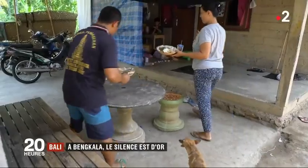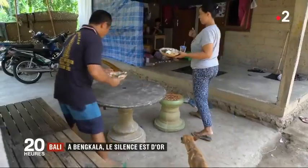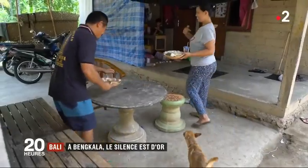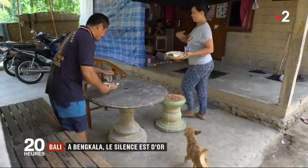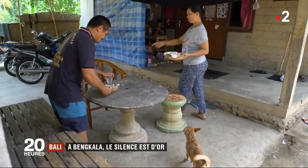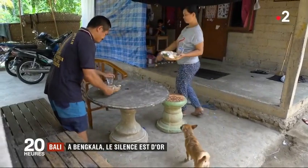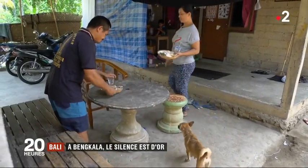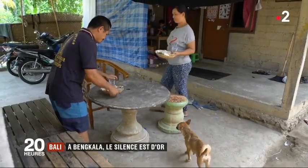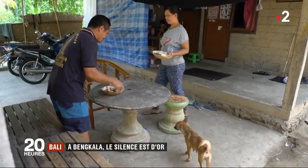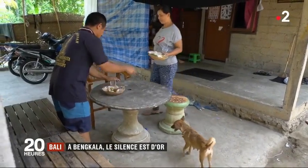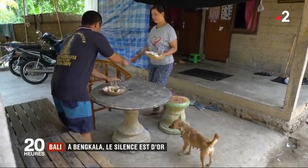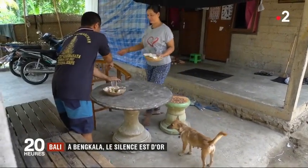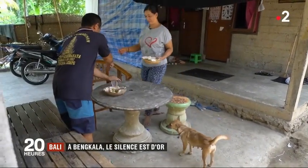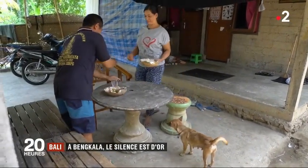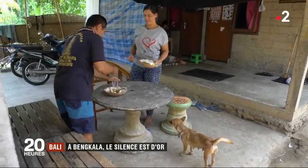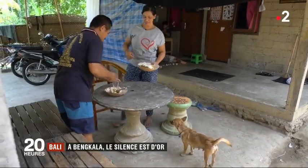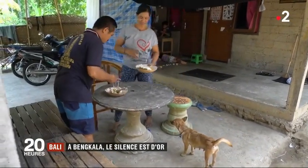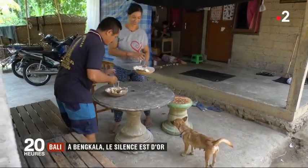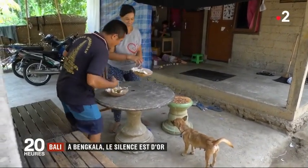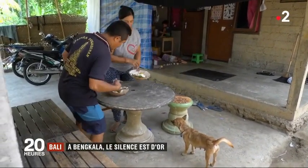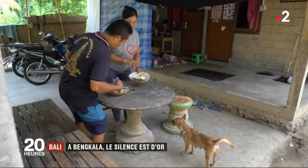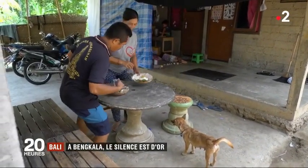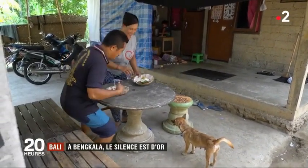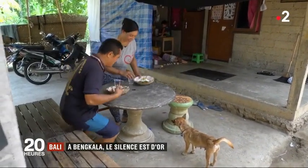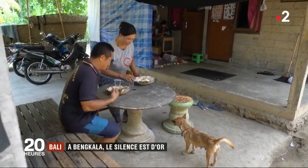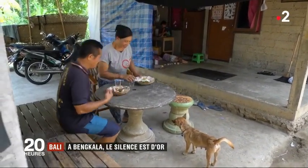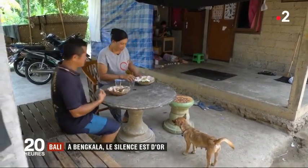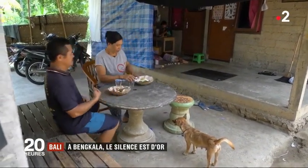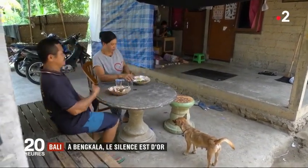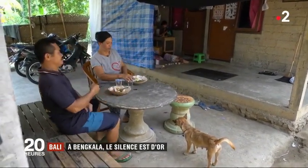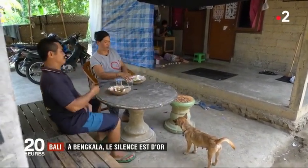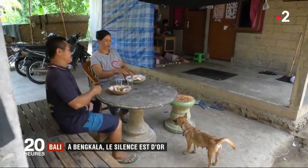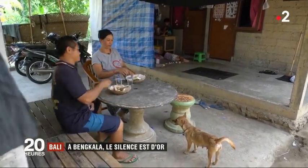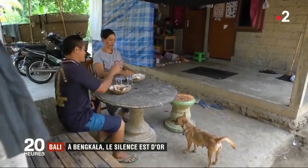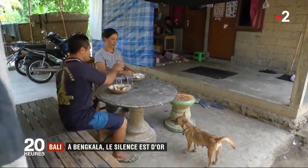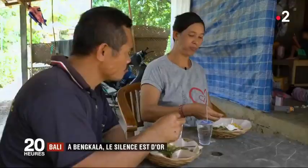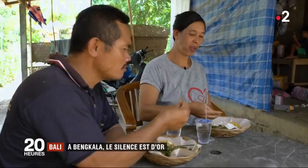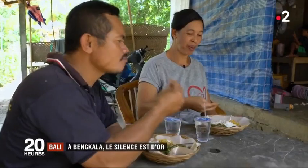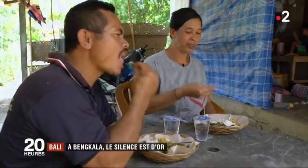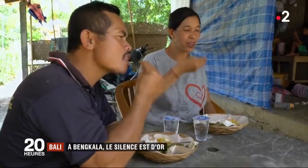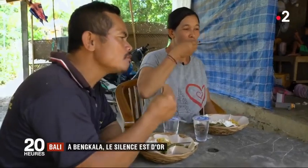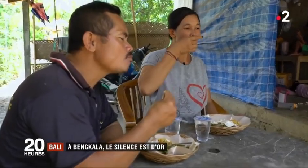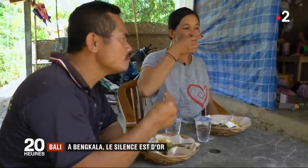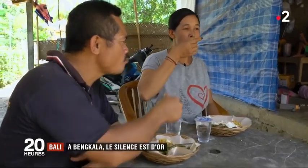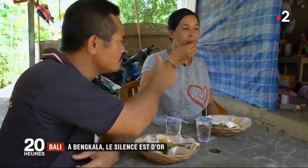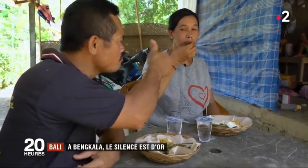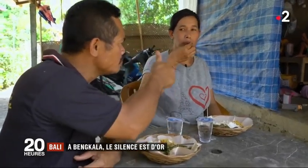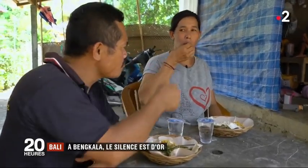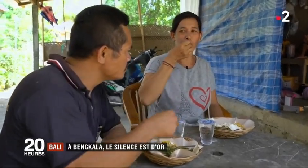Wayan, sourd, et Sami, entendante, se sont mariés à Bengkala où ils habitaient tous les deux en 1989.